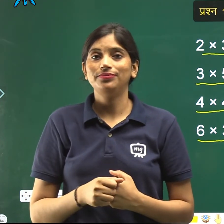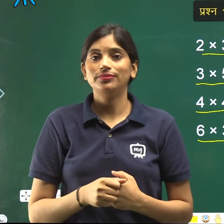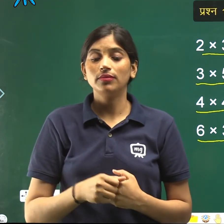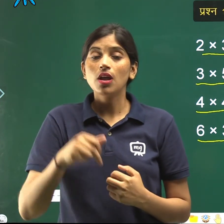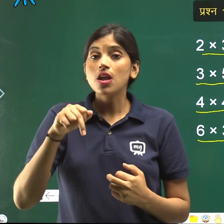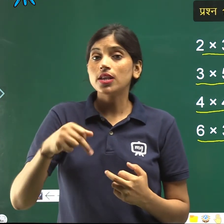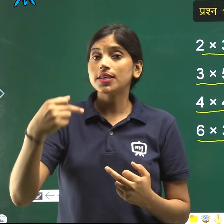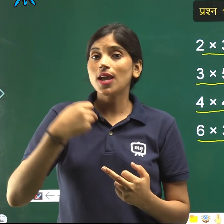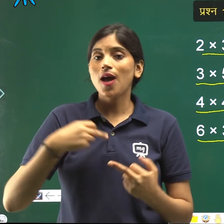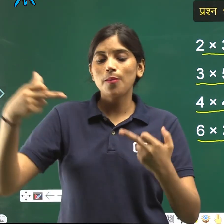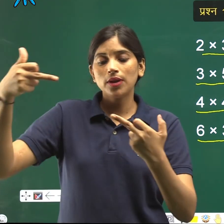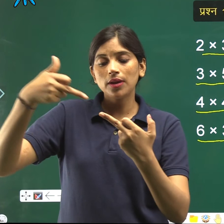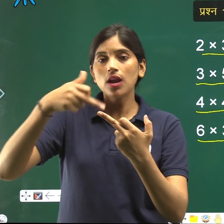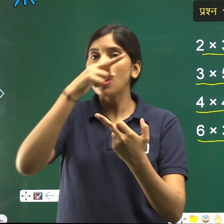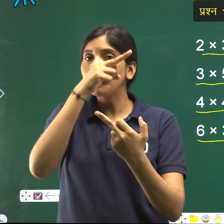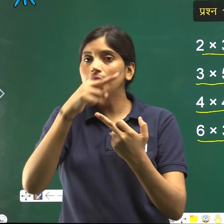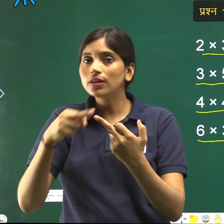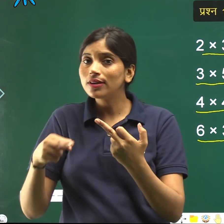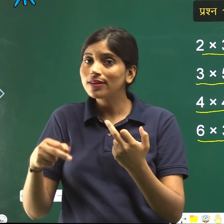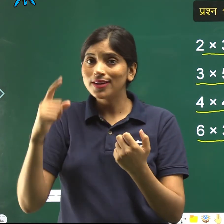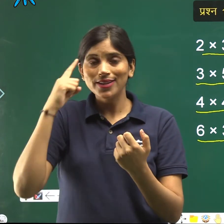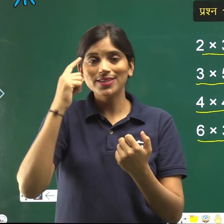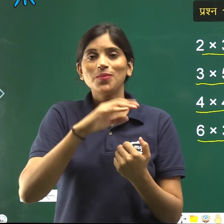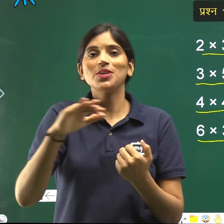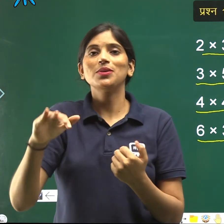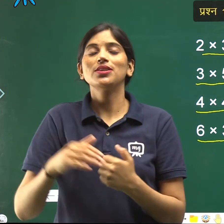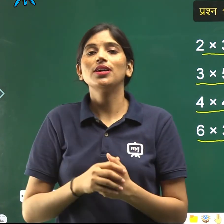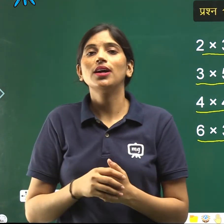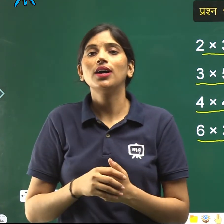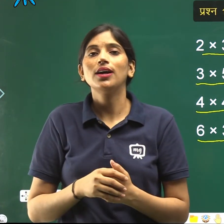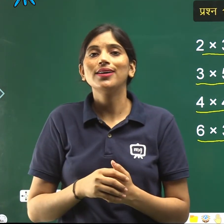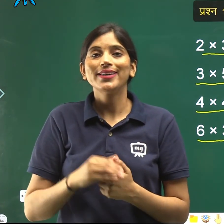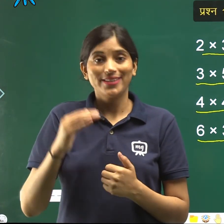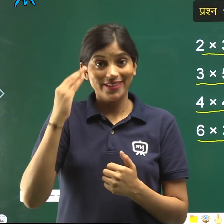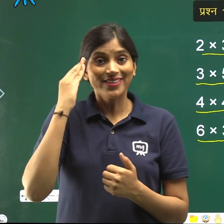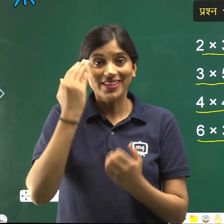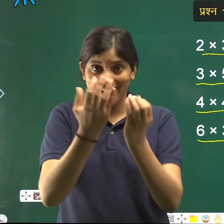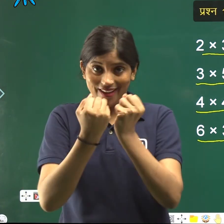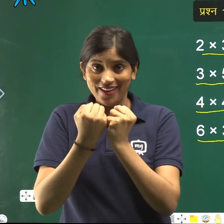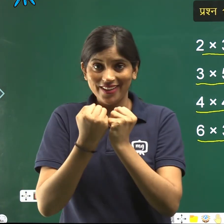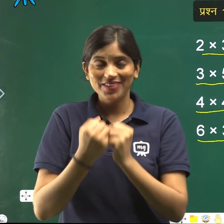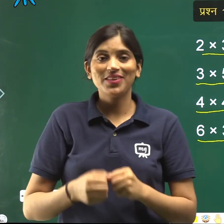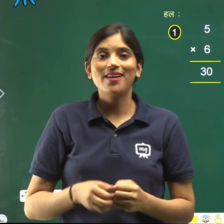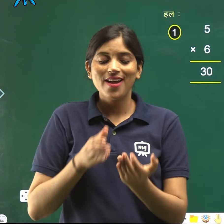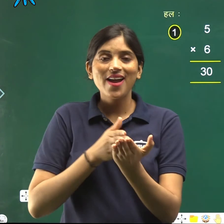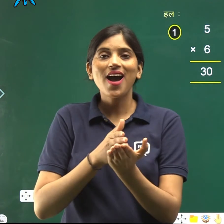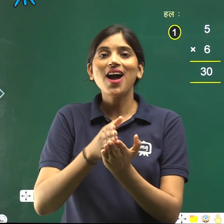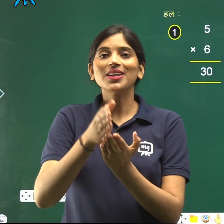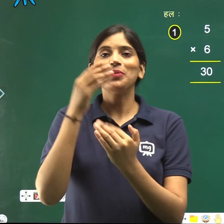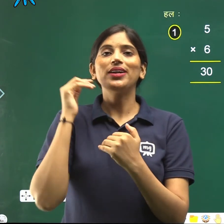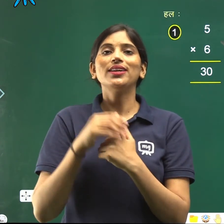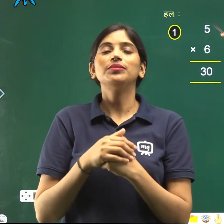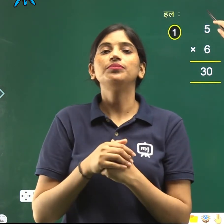ये हमने मिलाए। समझे बच्चों? आया समझ में? आगे